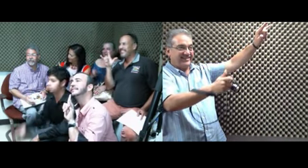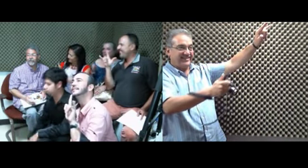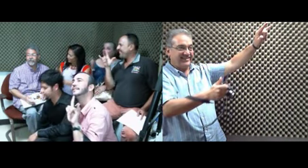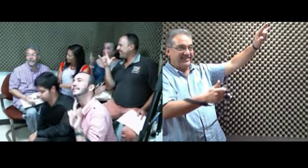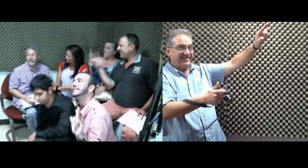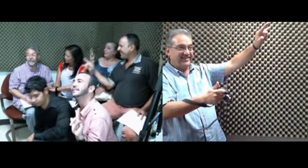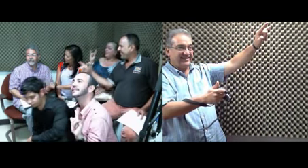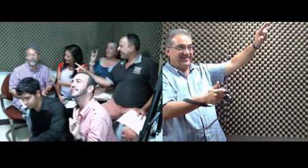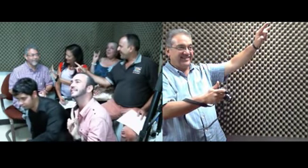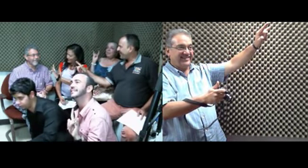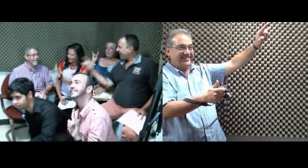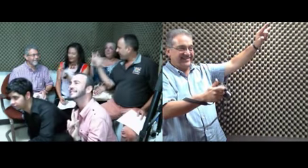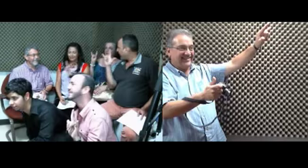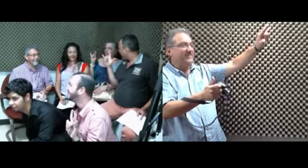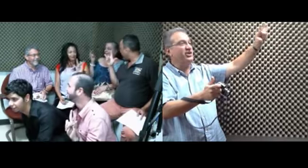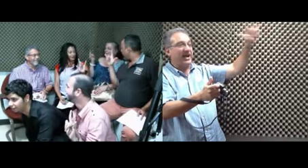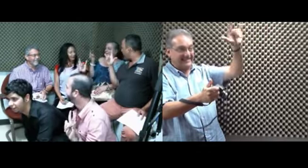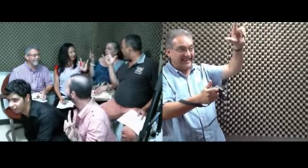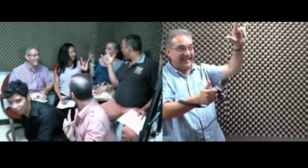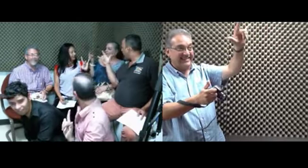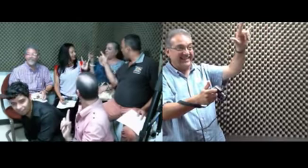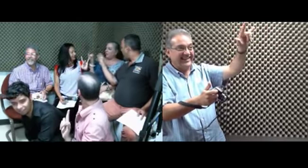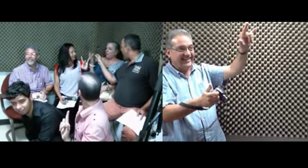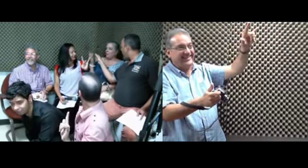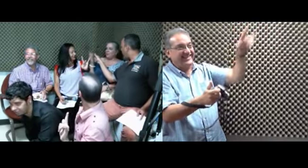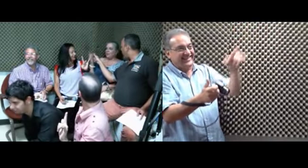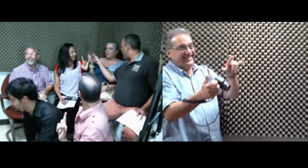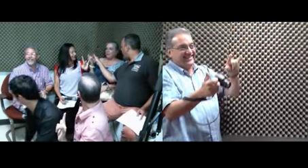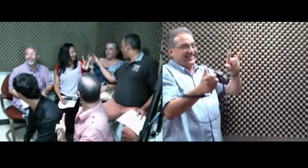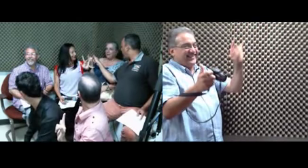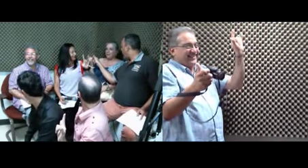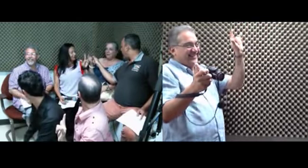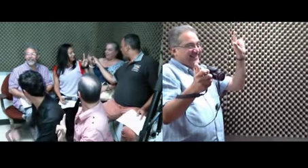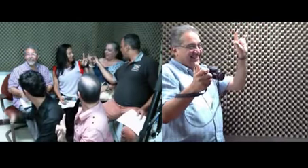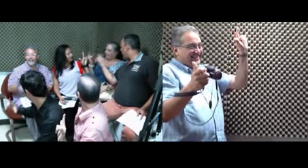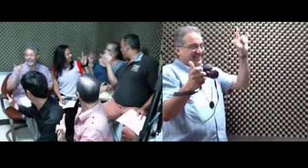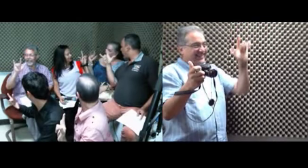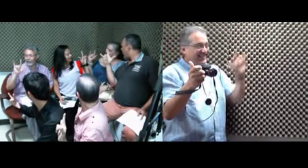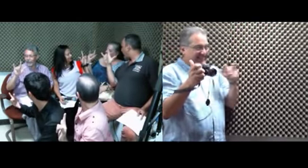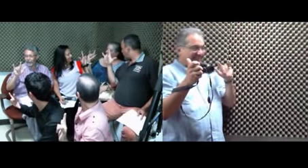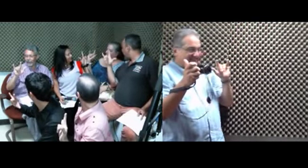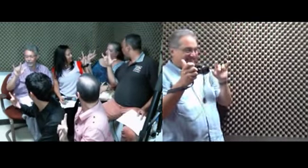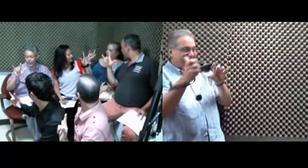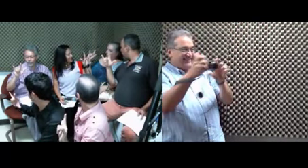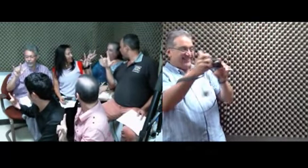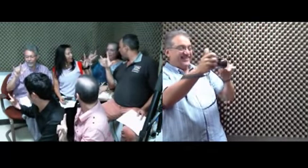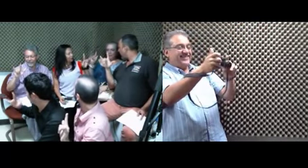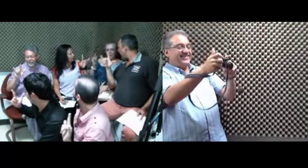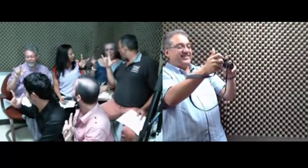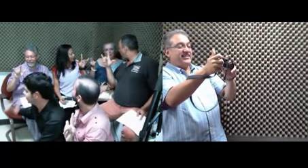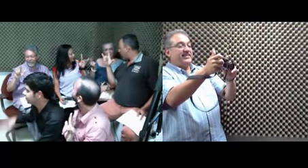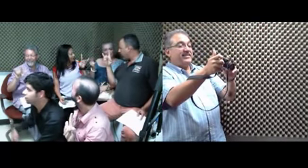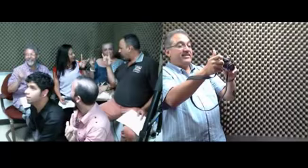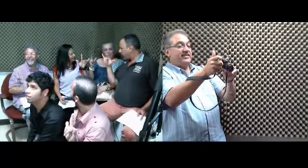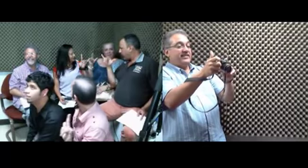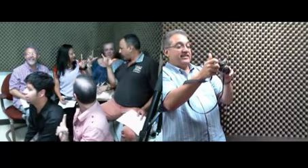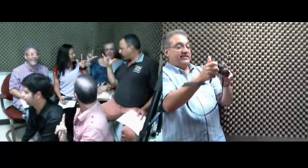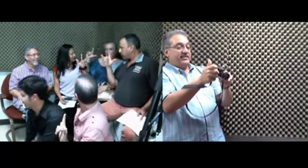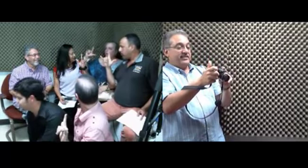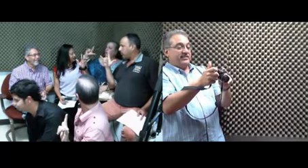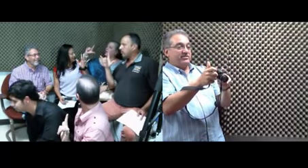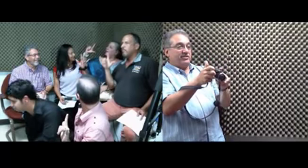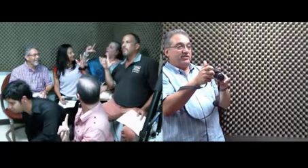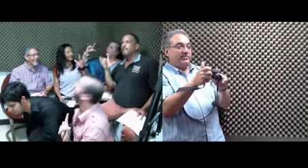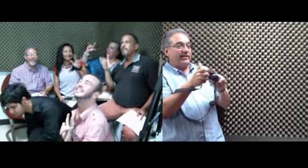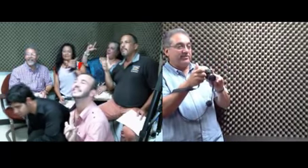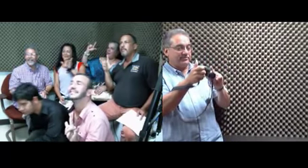cine y televisión, teatro y literatura, música, danza,